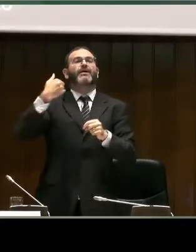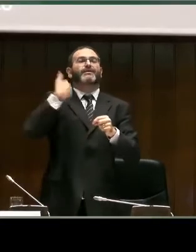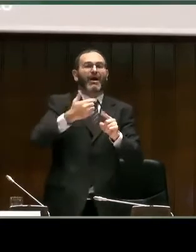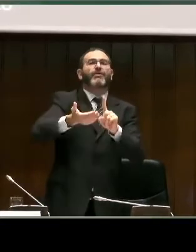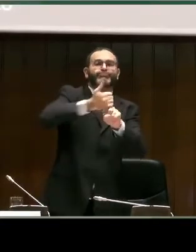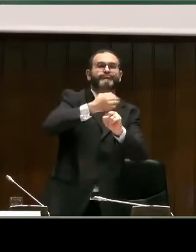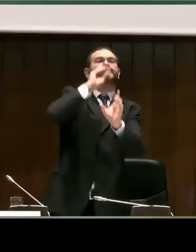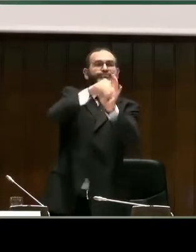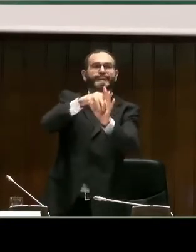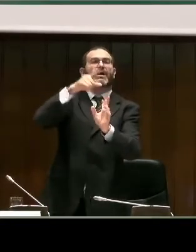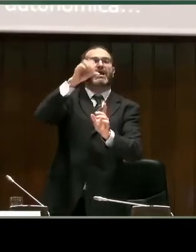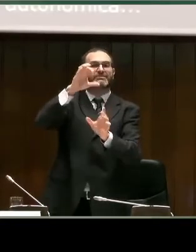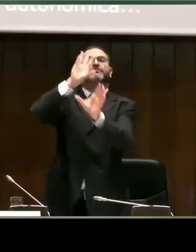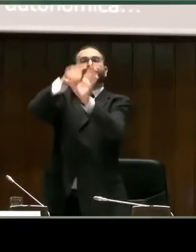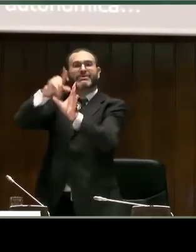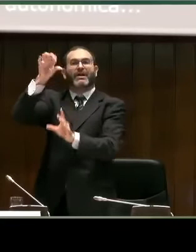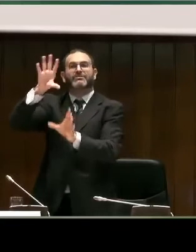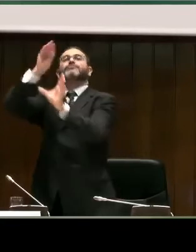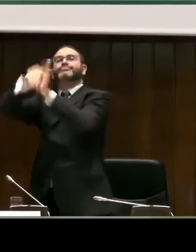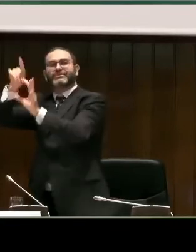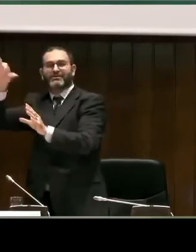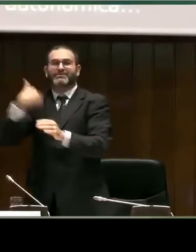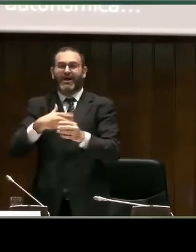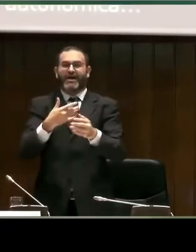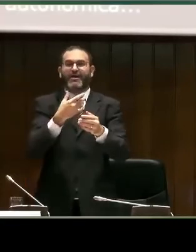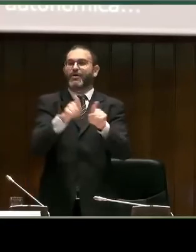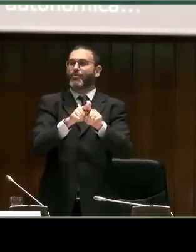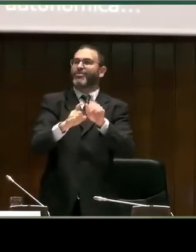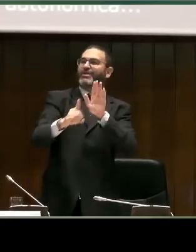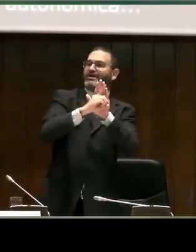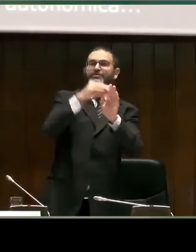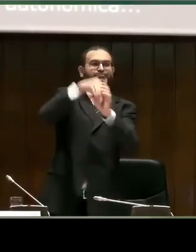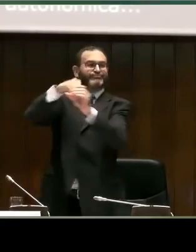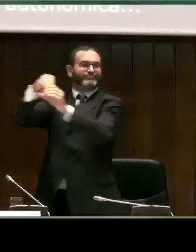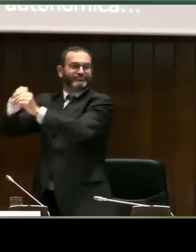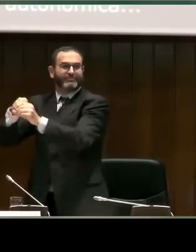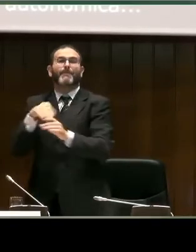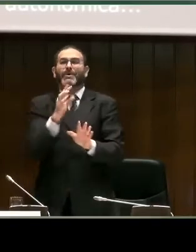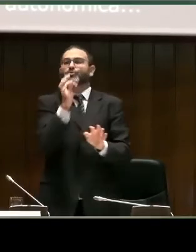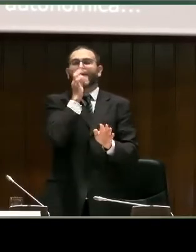en primaria, secundaria y bachillerato que incluyese la lengua de signos en cada una de esas etapas.